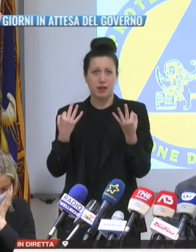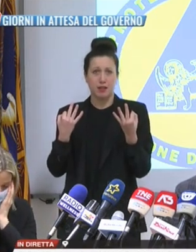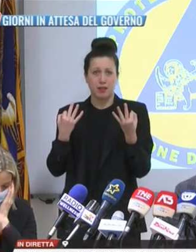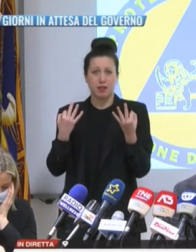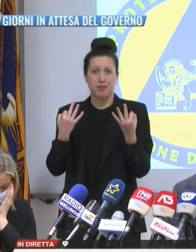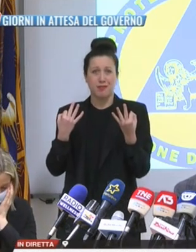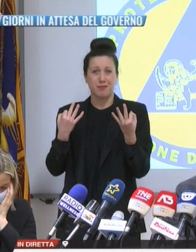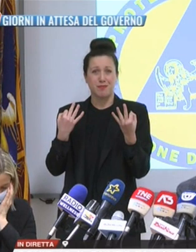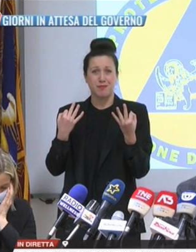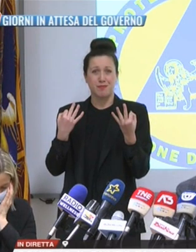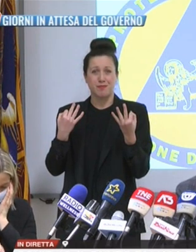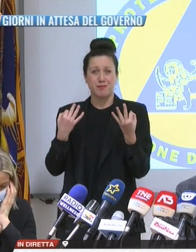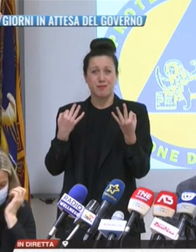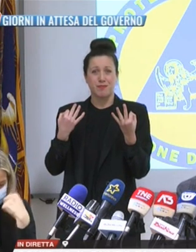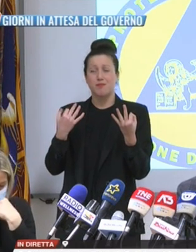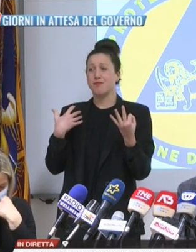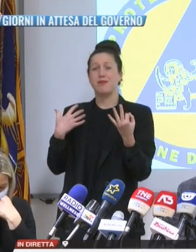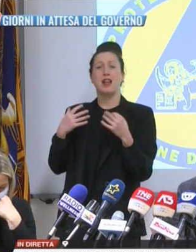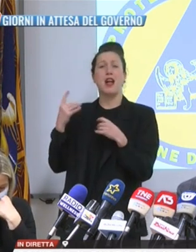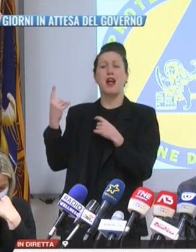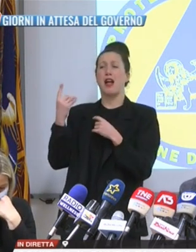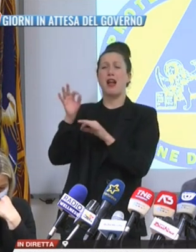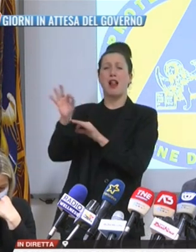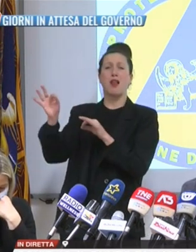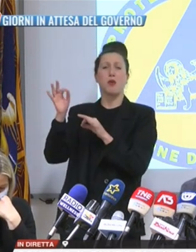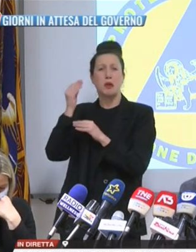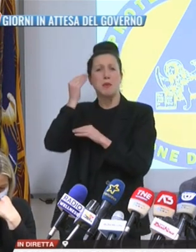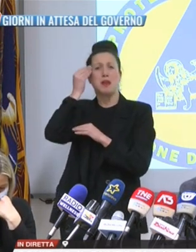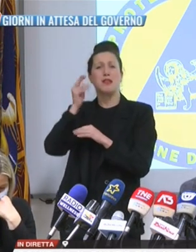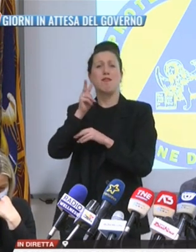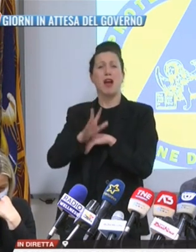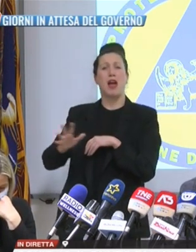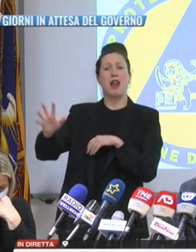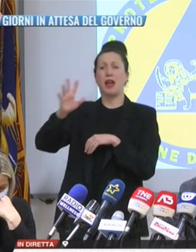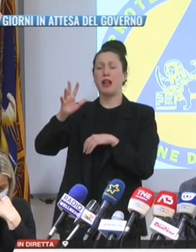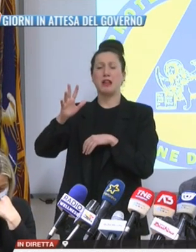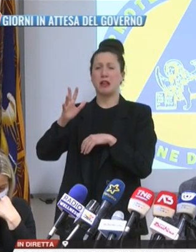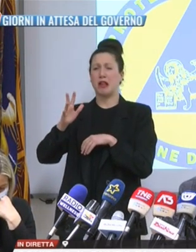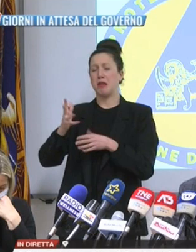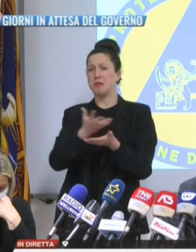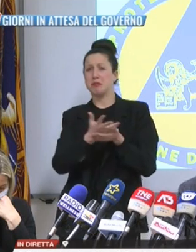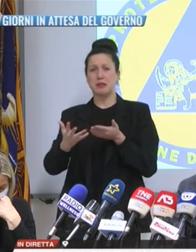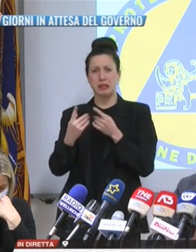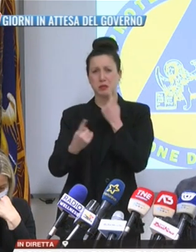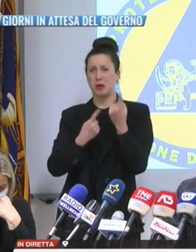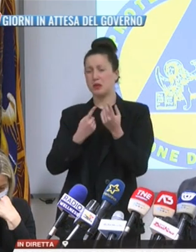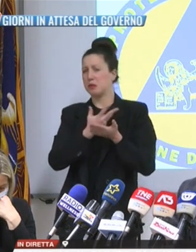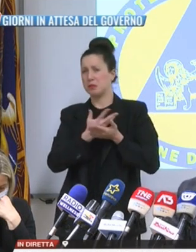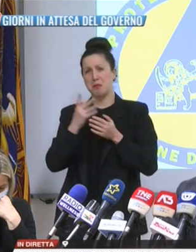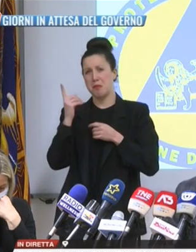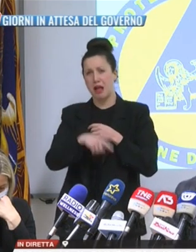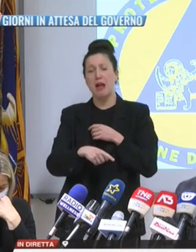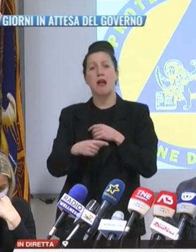a rotoli, sarebbe stato un disastro, siamo penso la comunità meno infetta d'Europa in questo momento. Il che non vuol